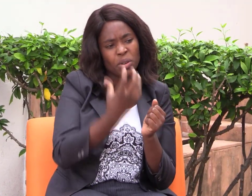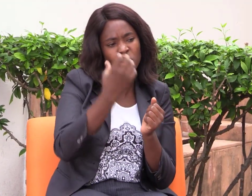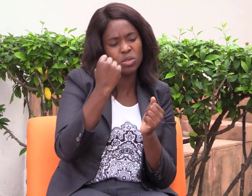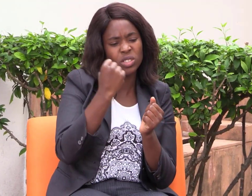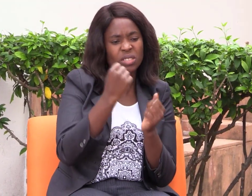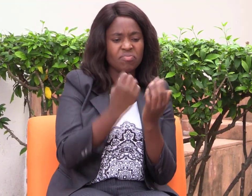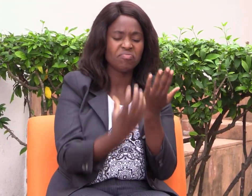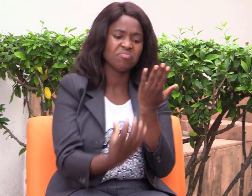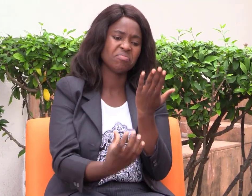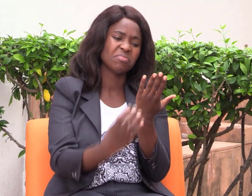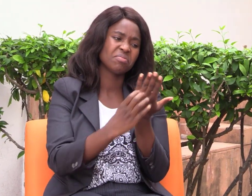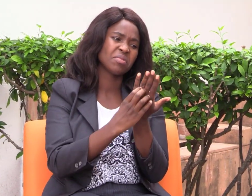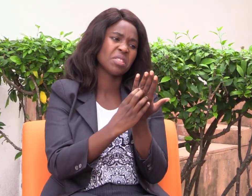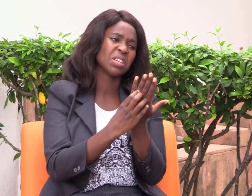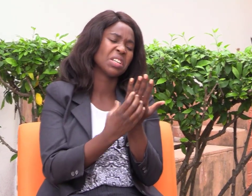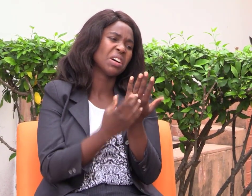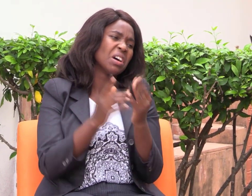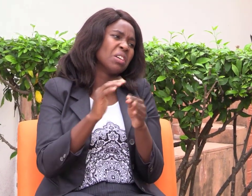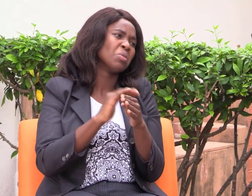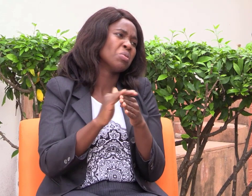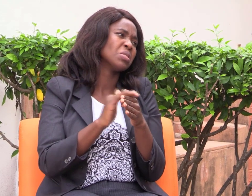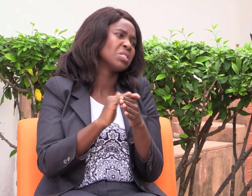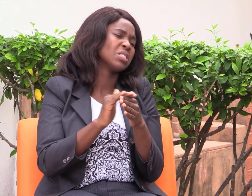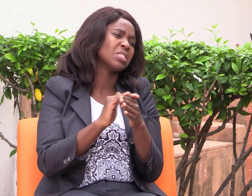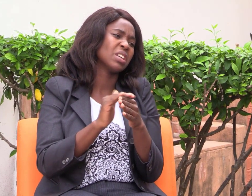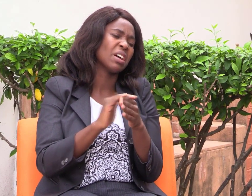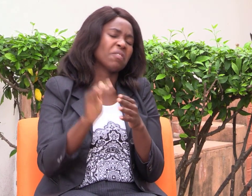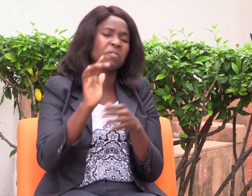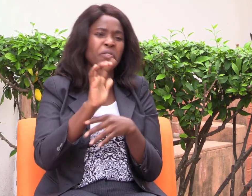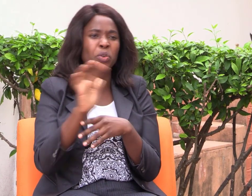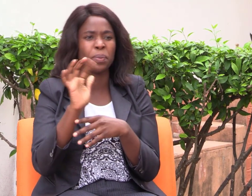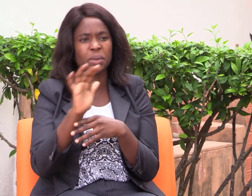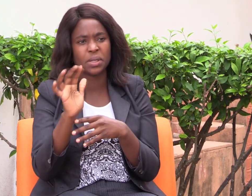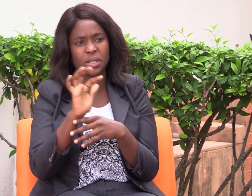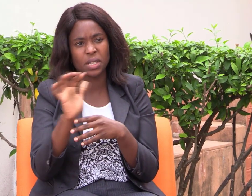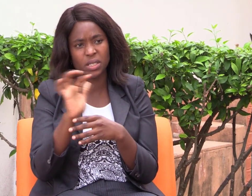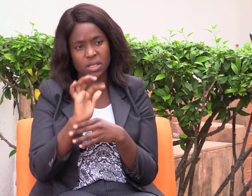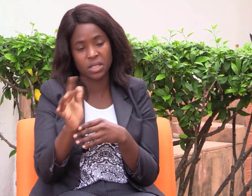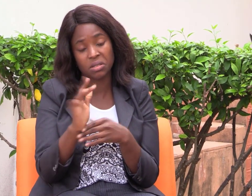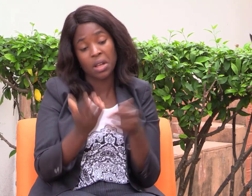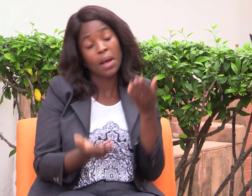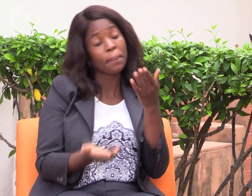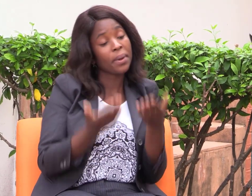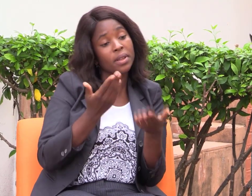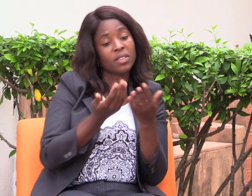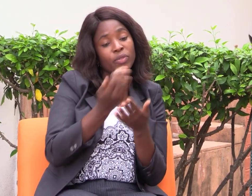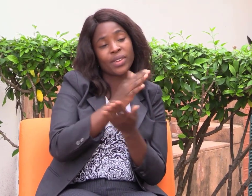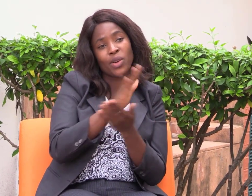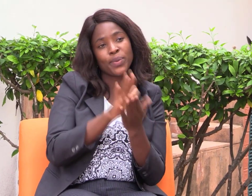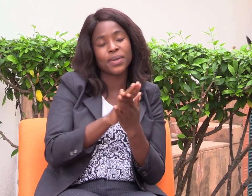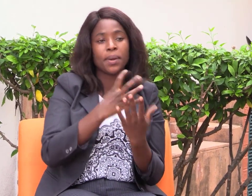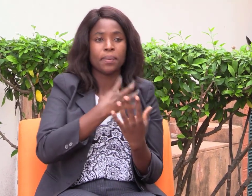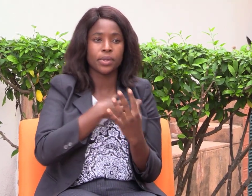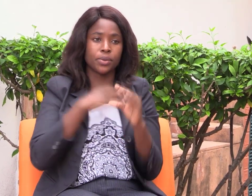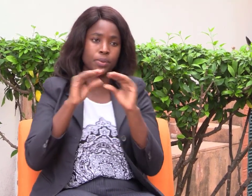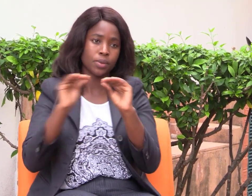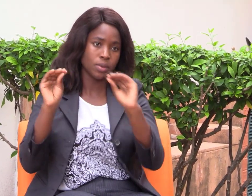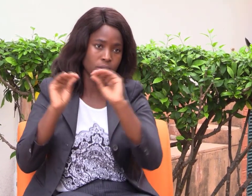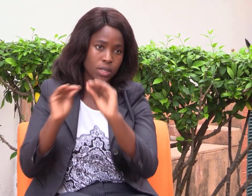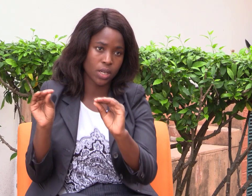Sim, aqui em Moçambique não temos, mas eu acho que isso seria um importante colocarmos o alfabeto manual.